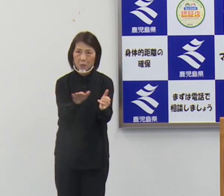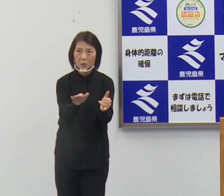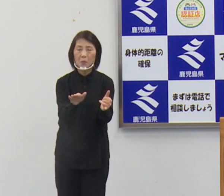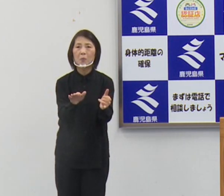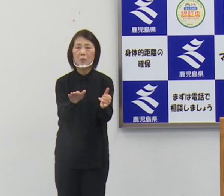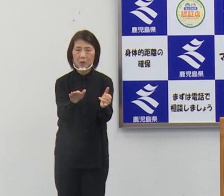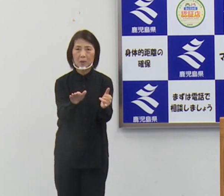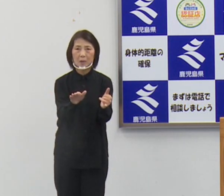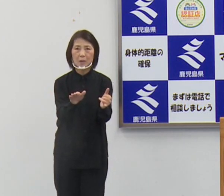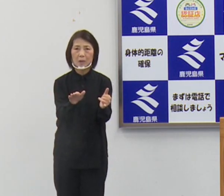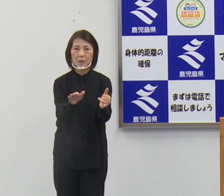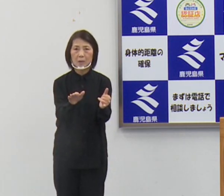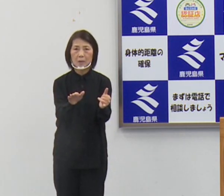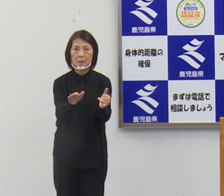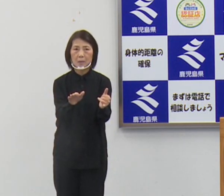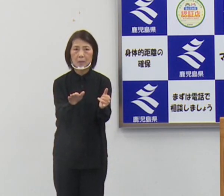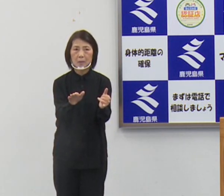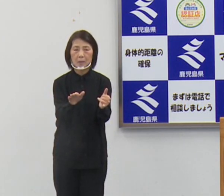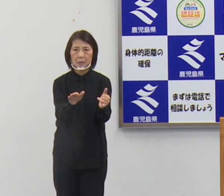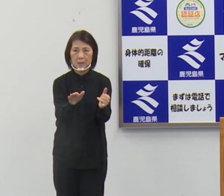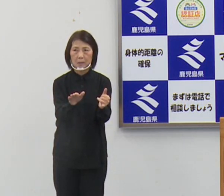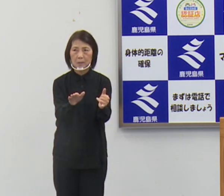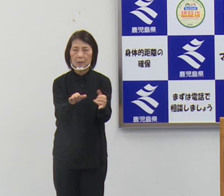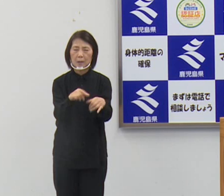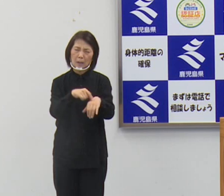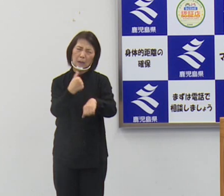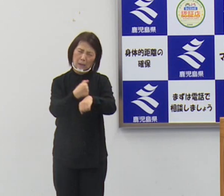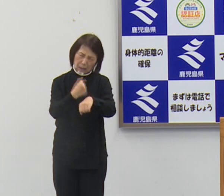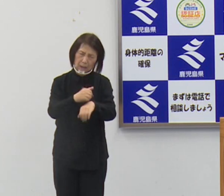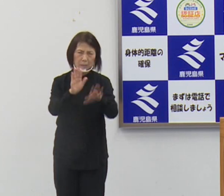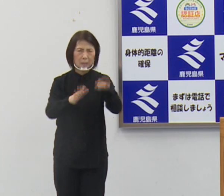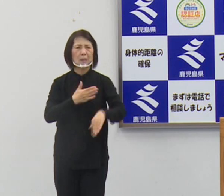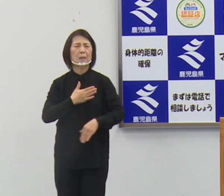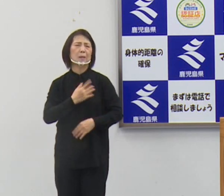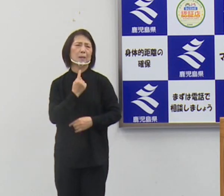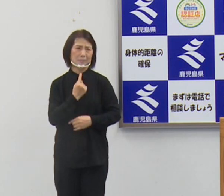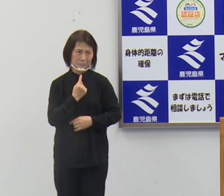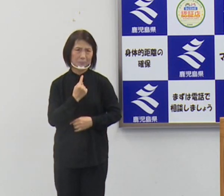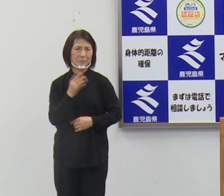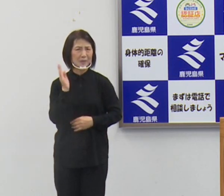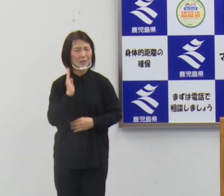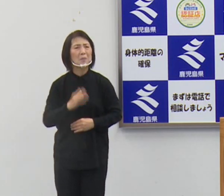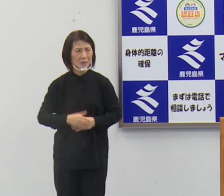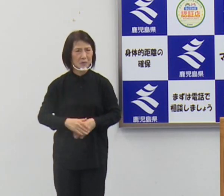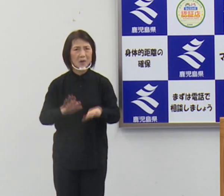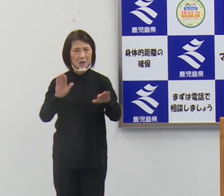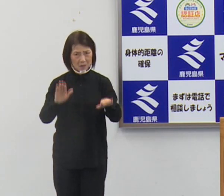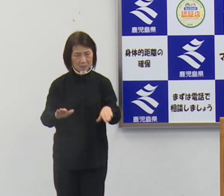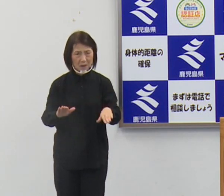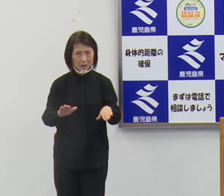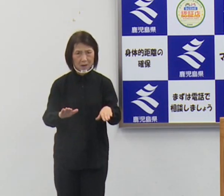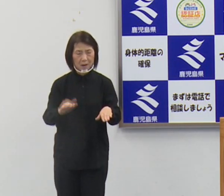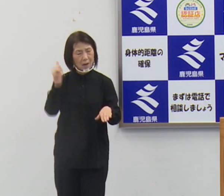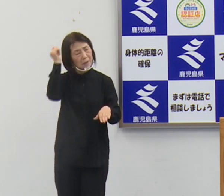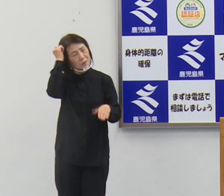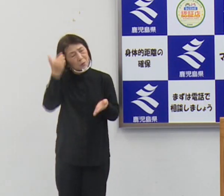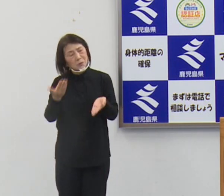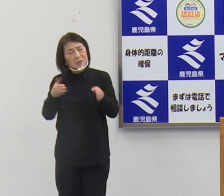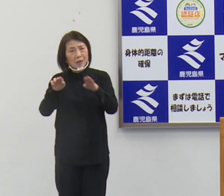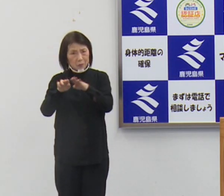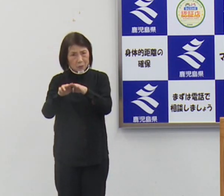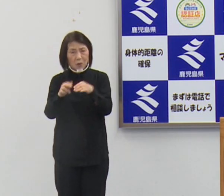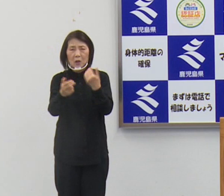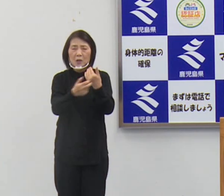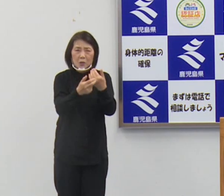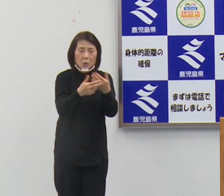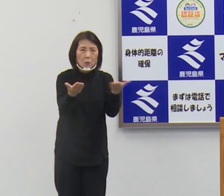になかなか人が足りていないとか厳しいという状況を伺っているんですが、現時点での宿泊療養施設での医療従事者の確